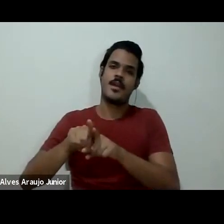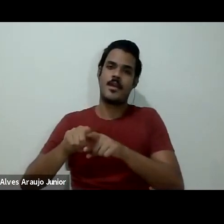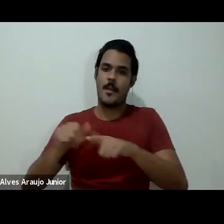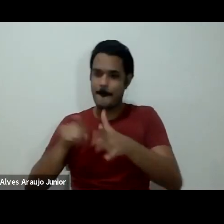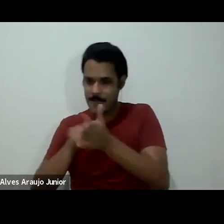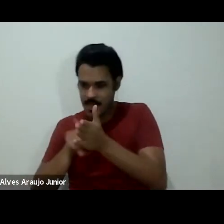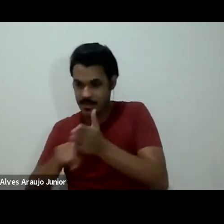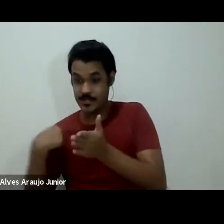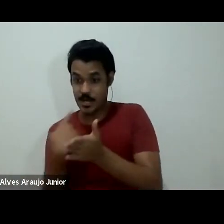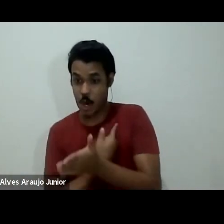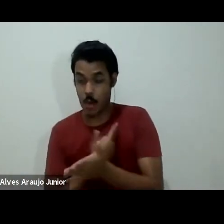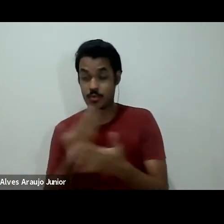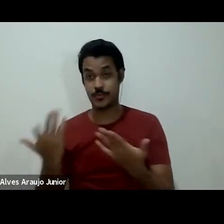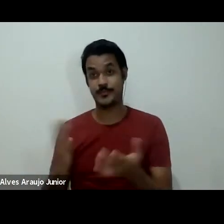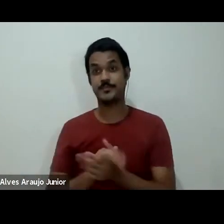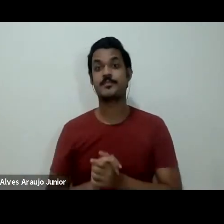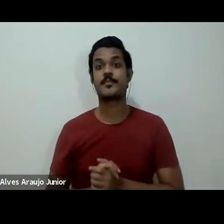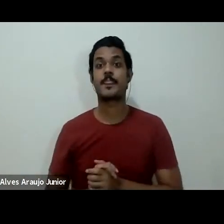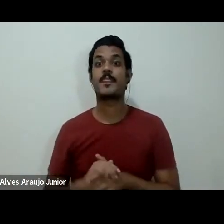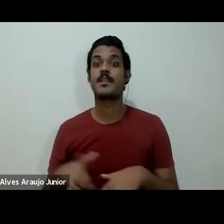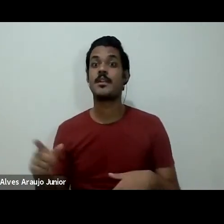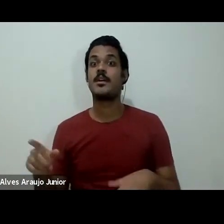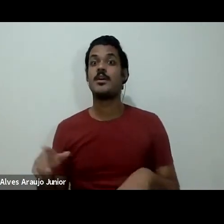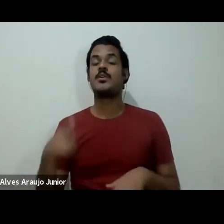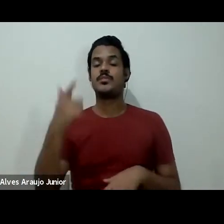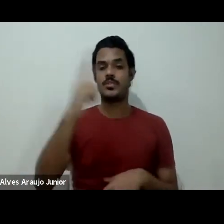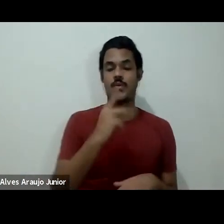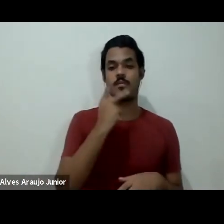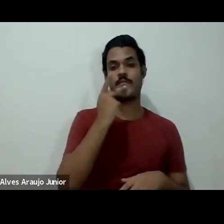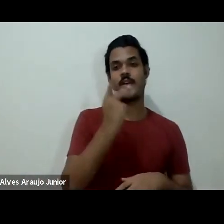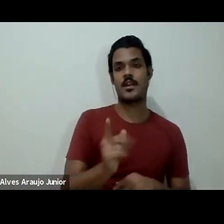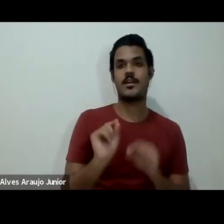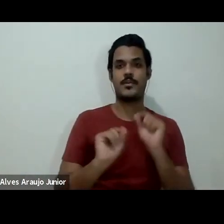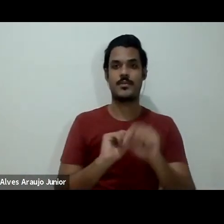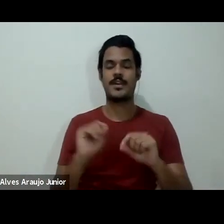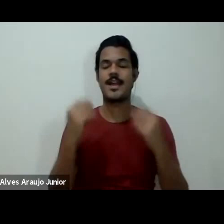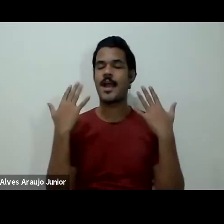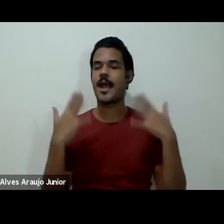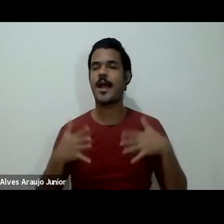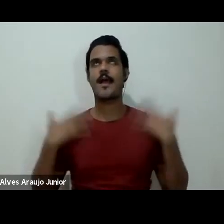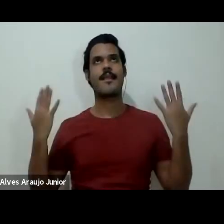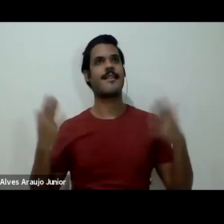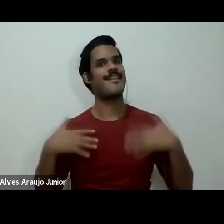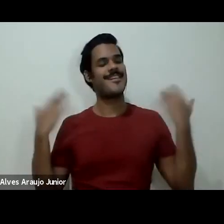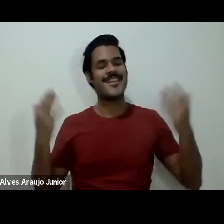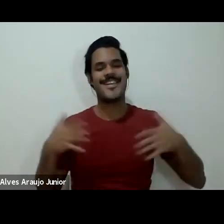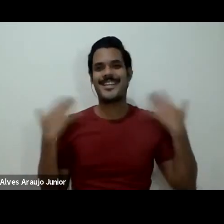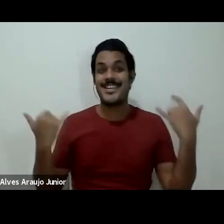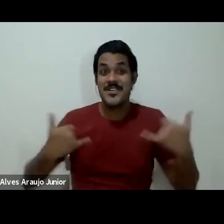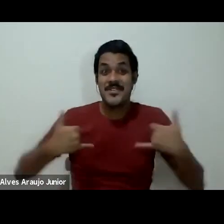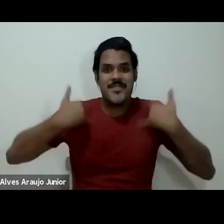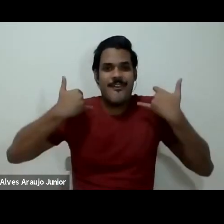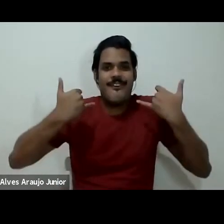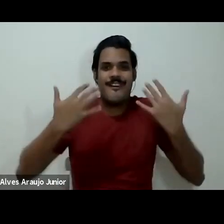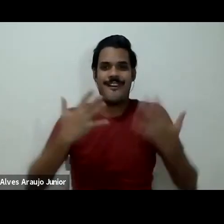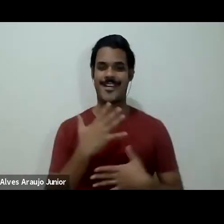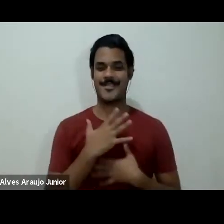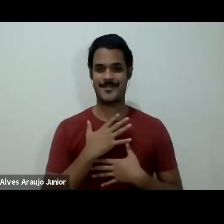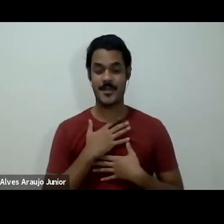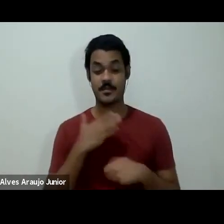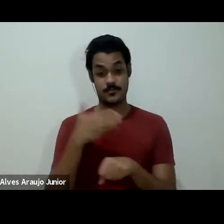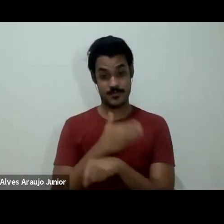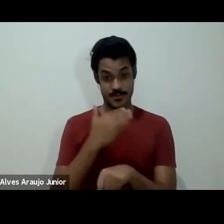que eu gostaria de manifestar mais uma vez a minha alegria, a minha satisfação em ter participado